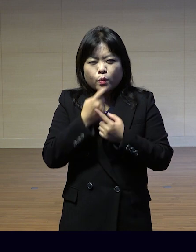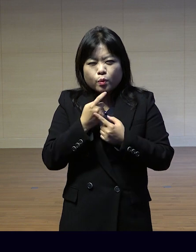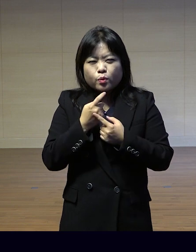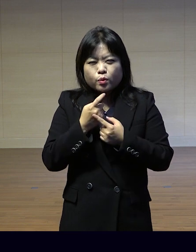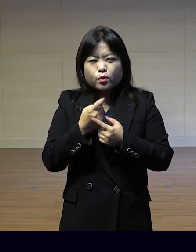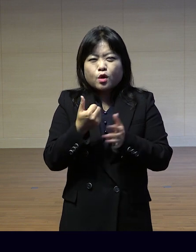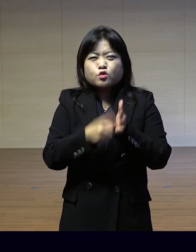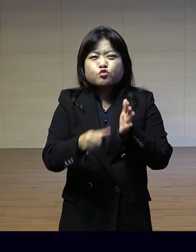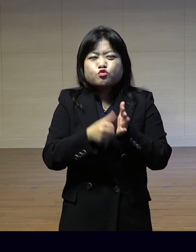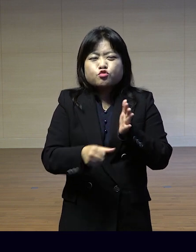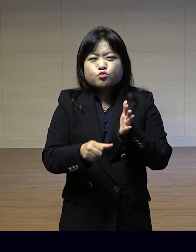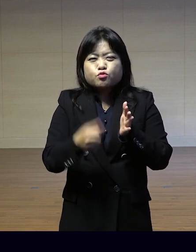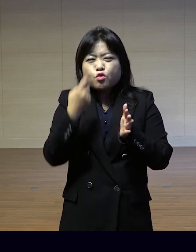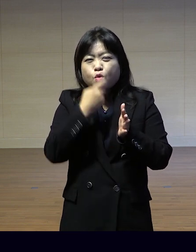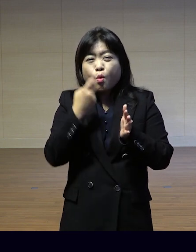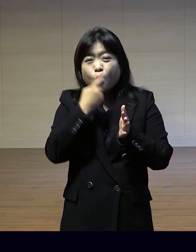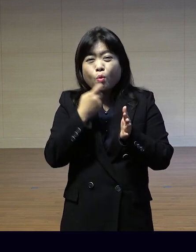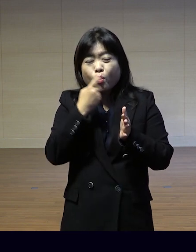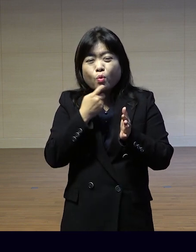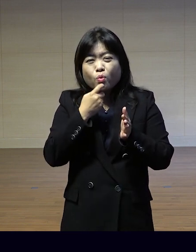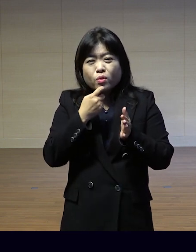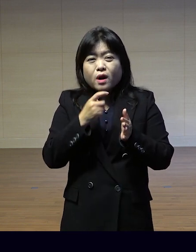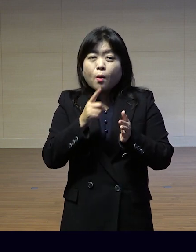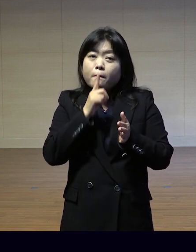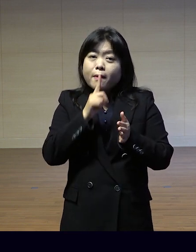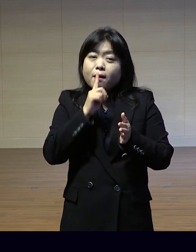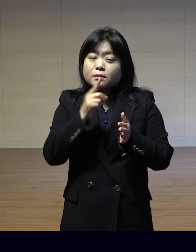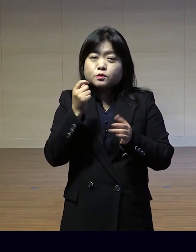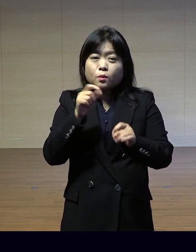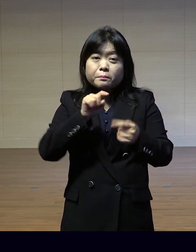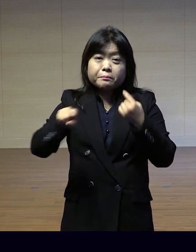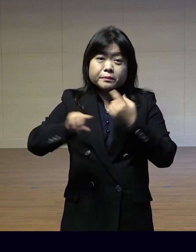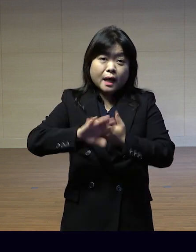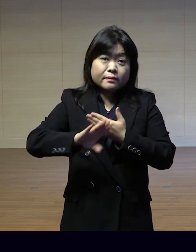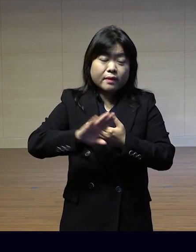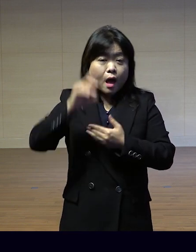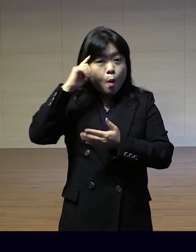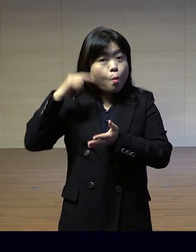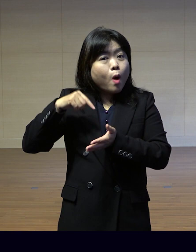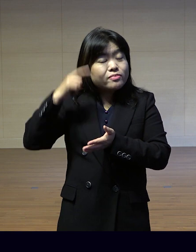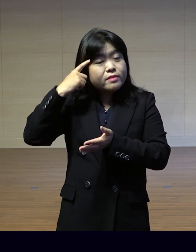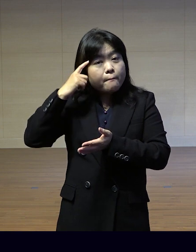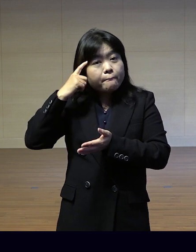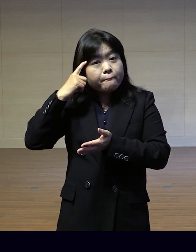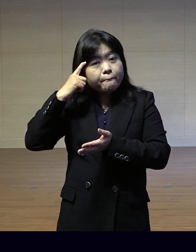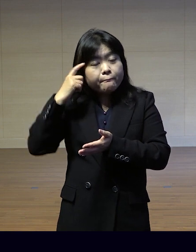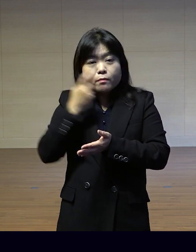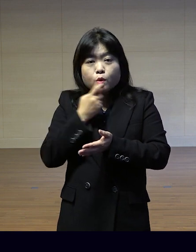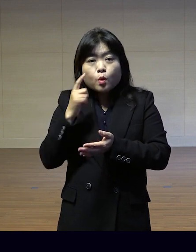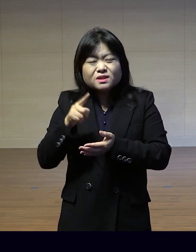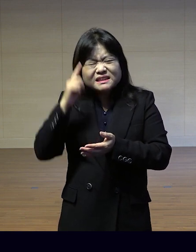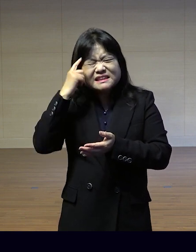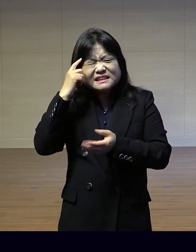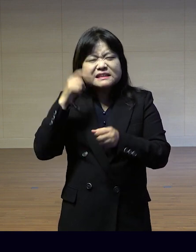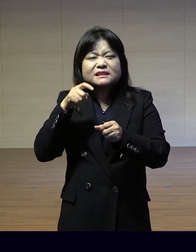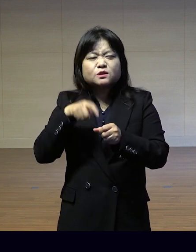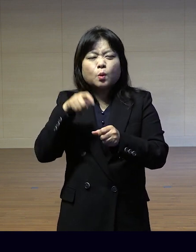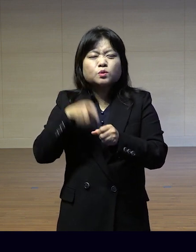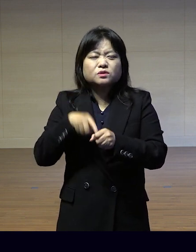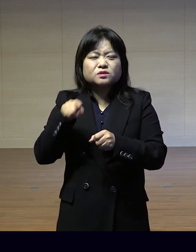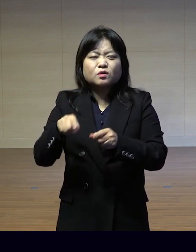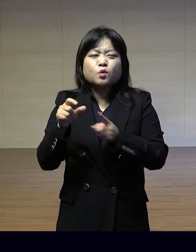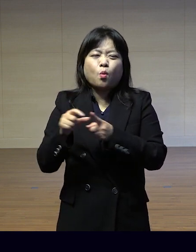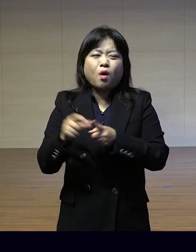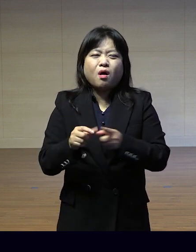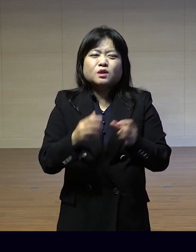유물론 이렇게 하는 것은 조금 약간 핀트가 다른데요. 사실 관념론은 이게 인식론적인 용어지 존재론적인